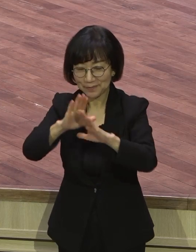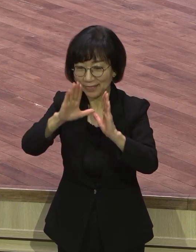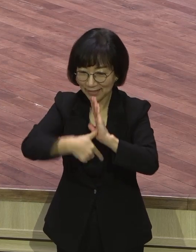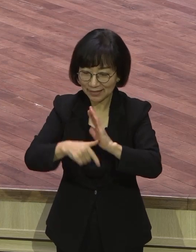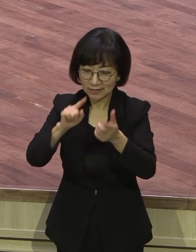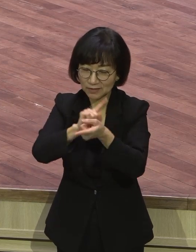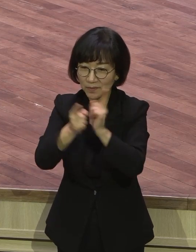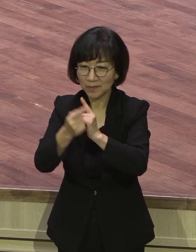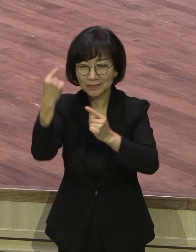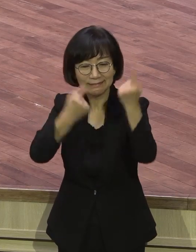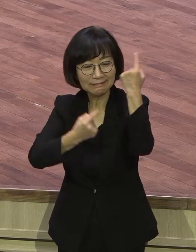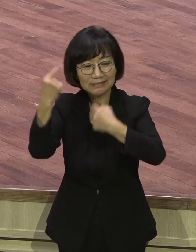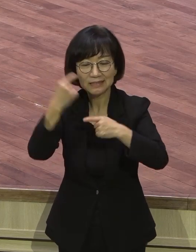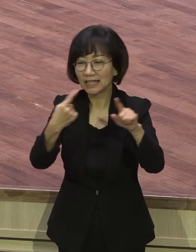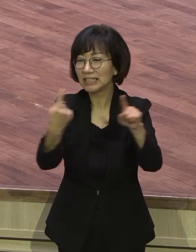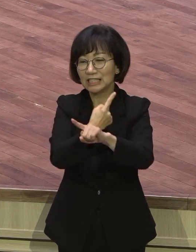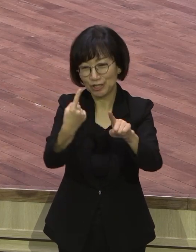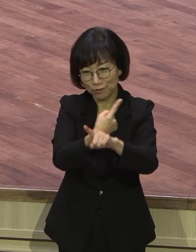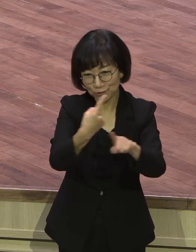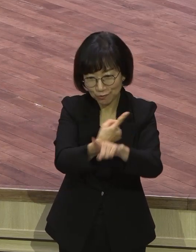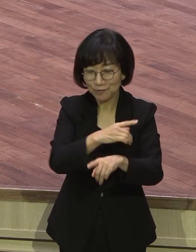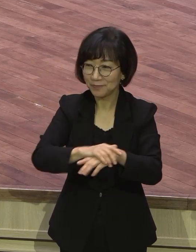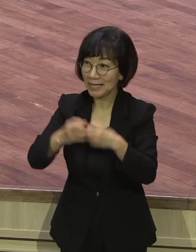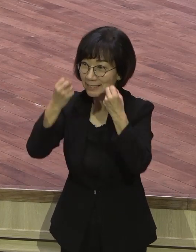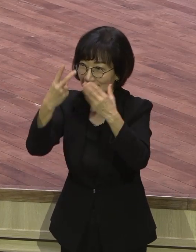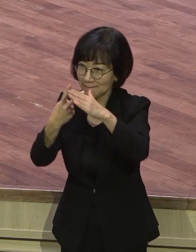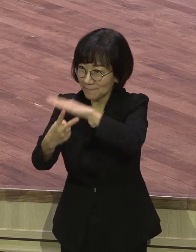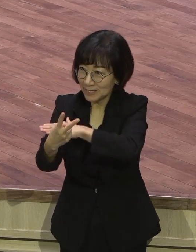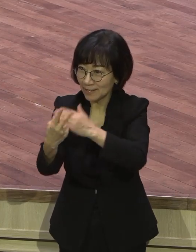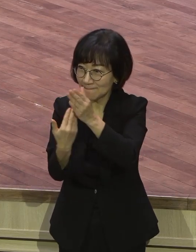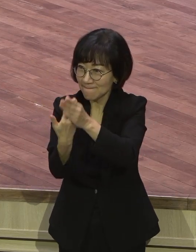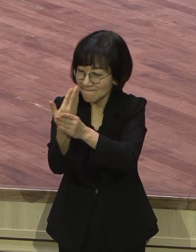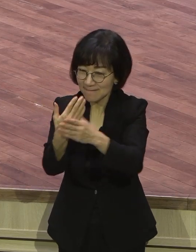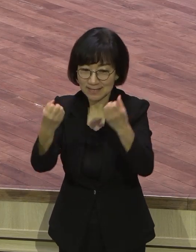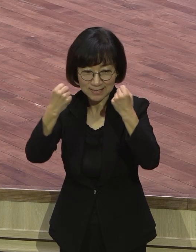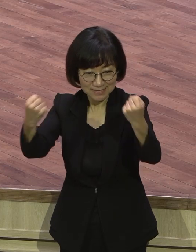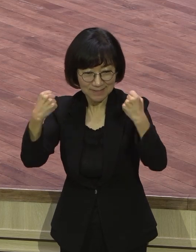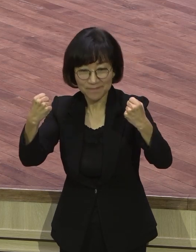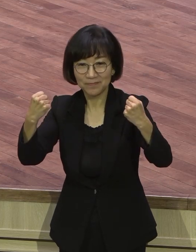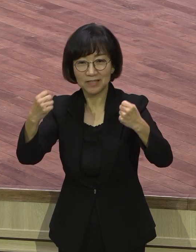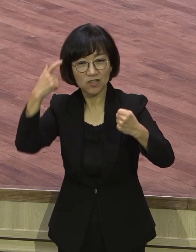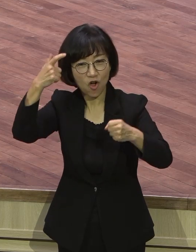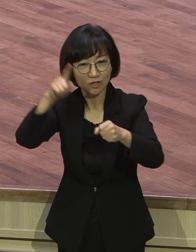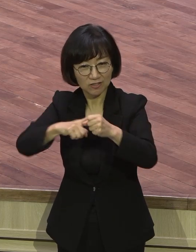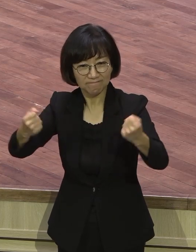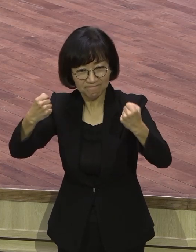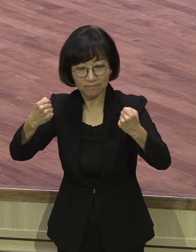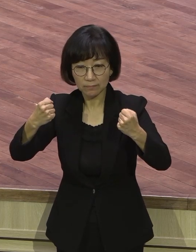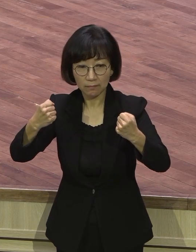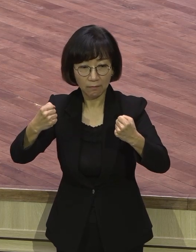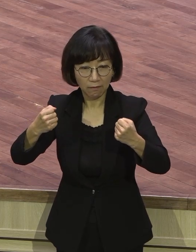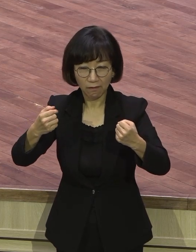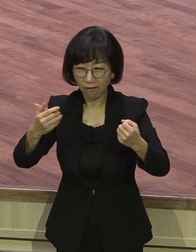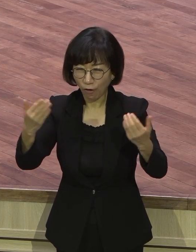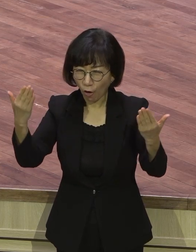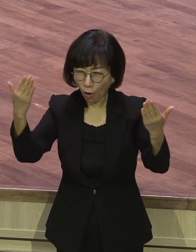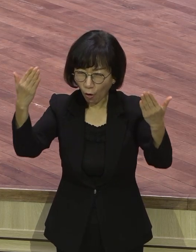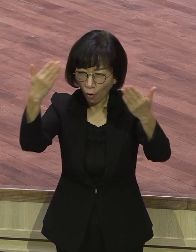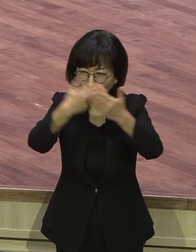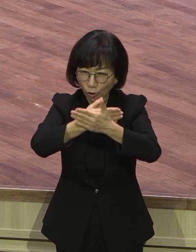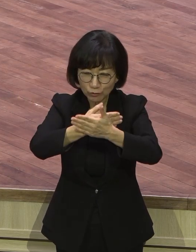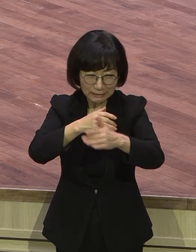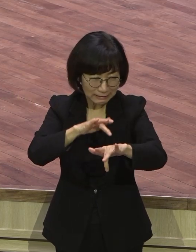가정 예배 들이는 순간에 정말로 새로운 비전도 생기고 힘도 솟아나고 어두움이 없으세요. 그럼 그 가정은